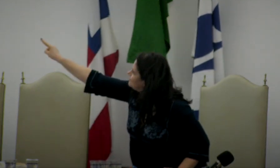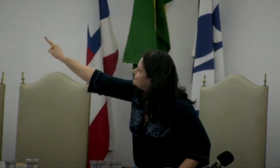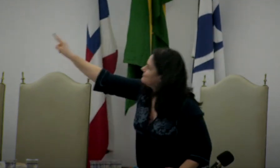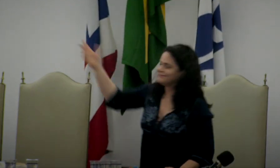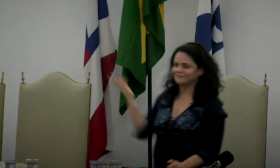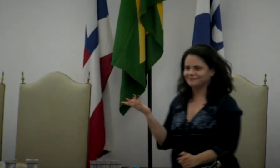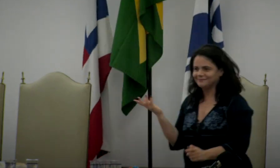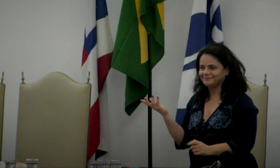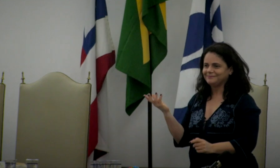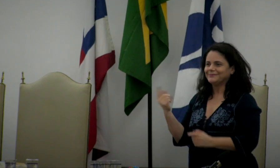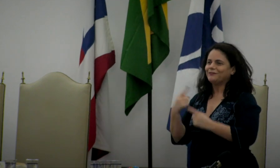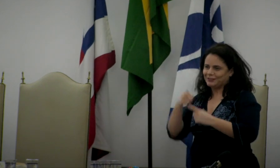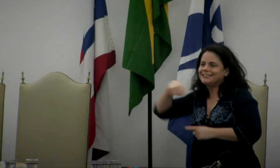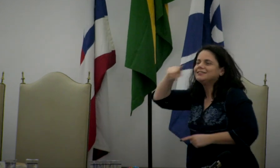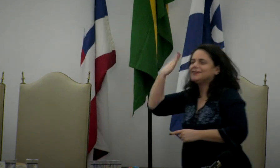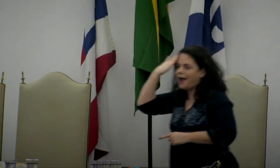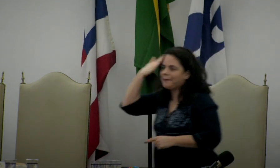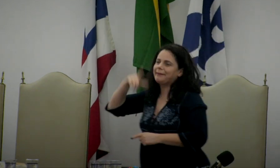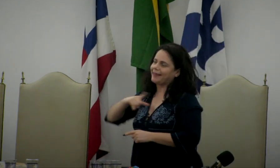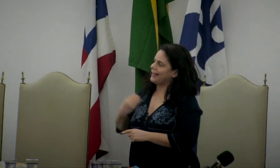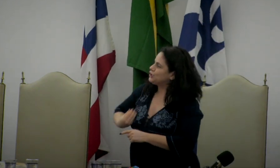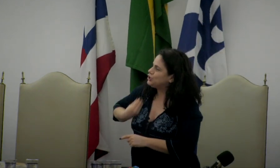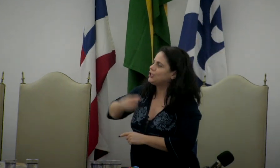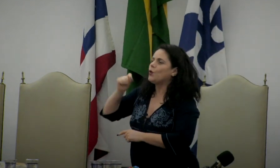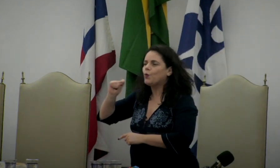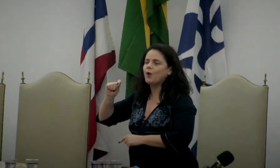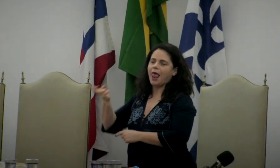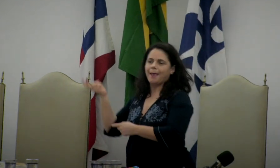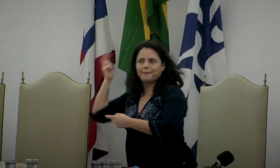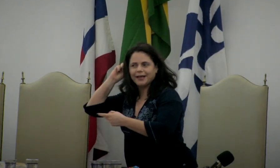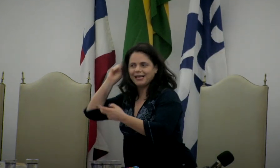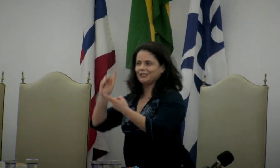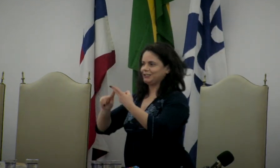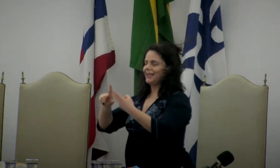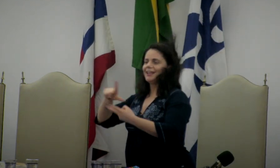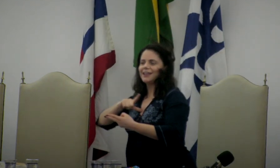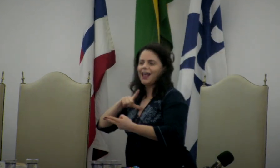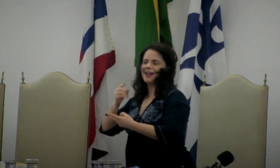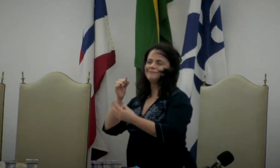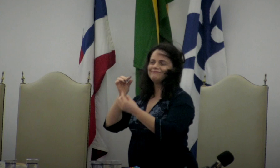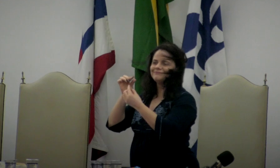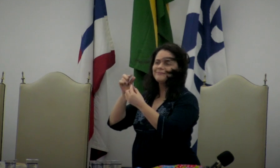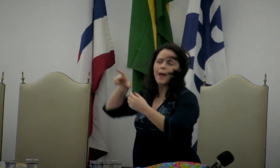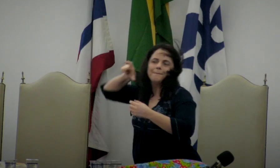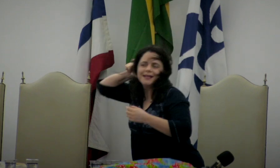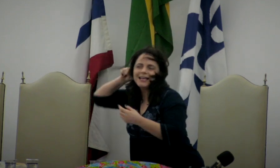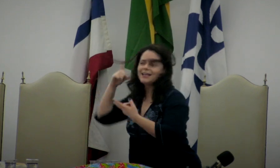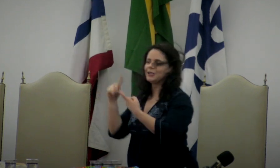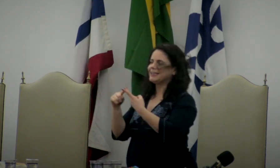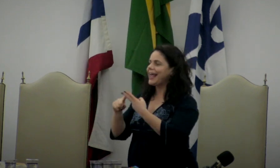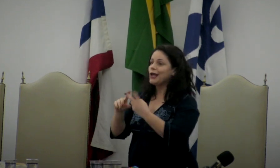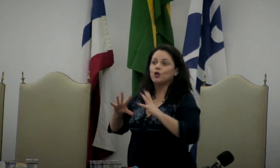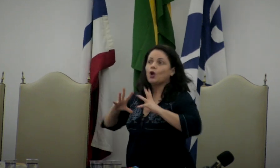do lado dos meus slides, vocês veem um exemplo disso. Vocês sabem que existe implante coclear,